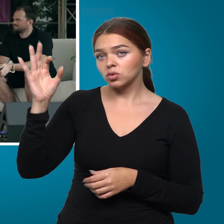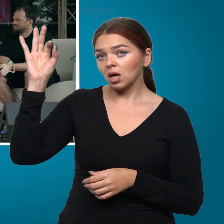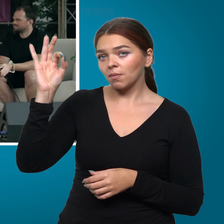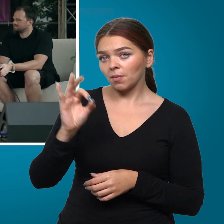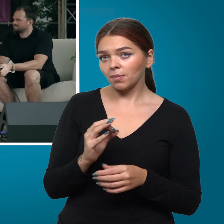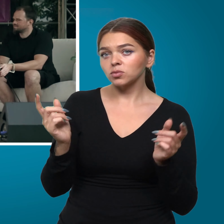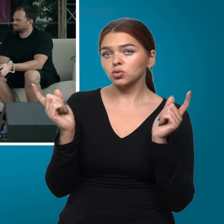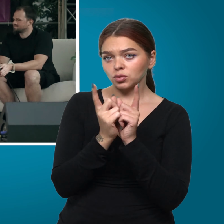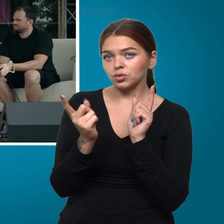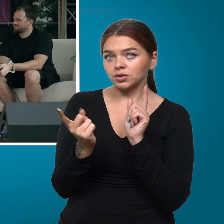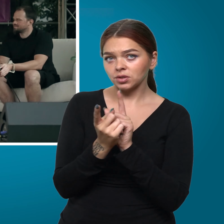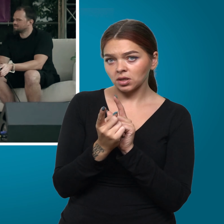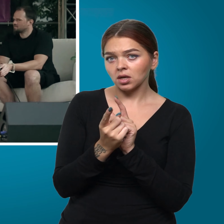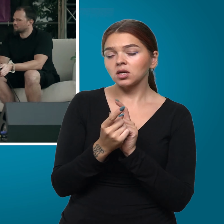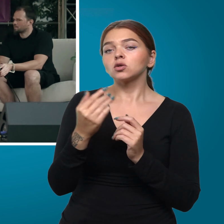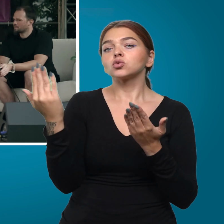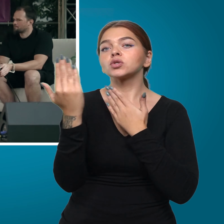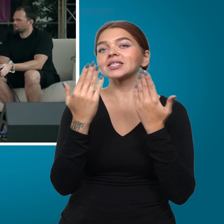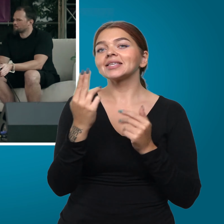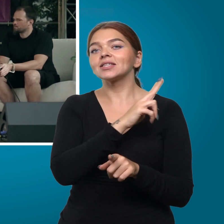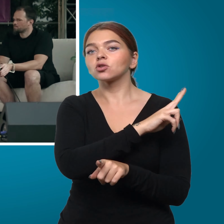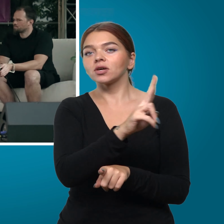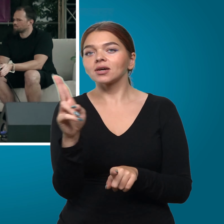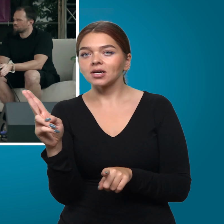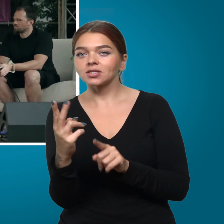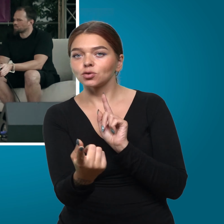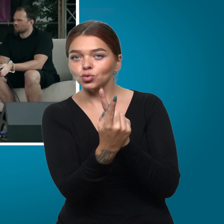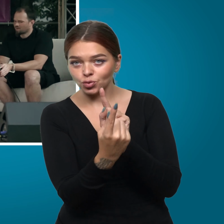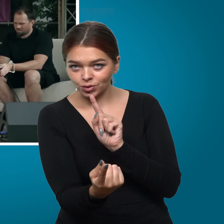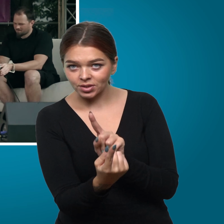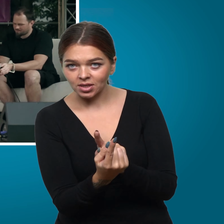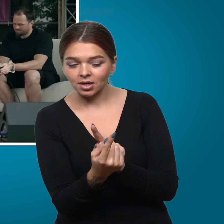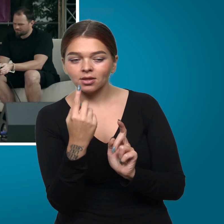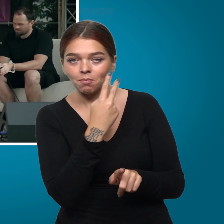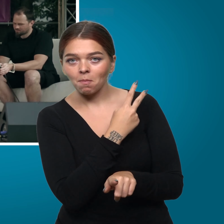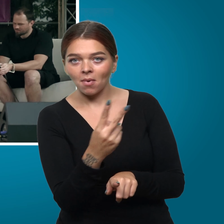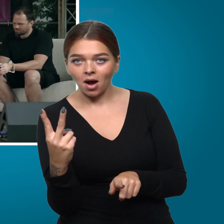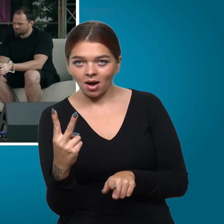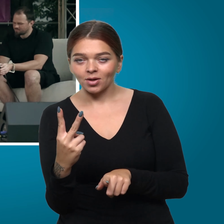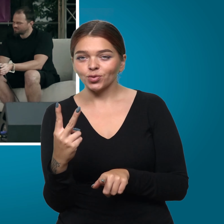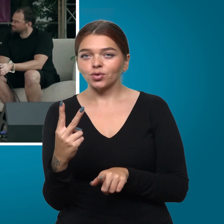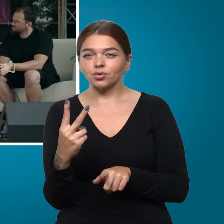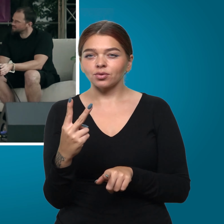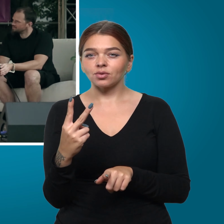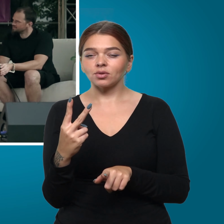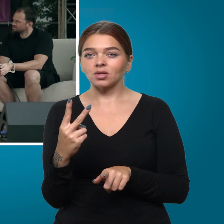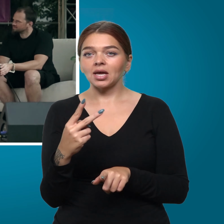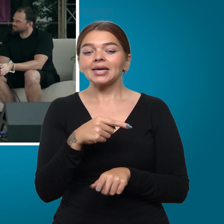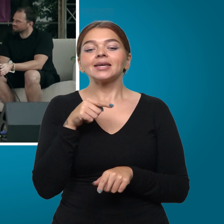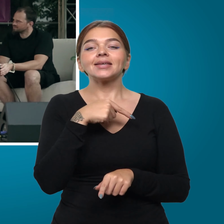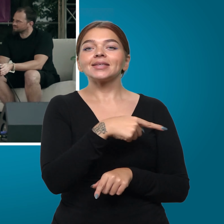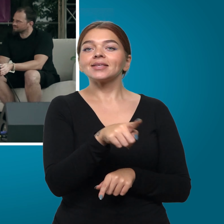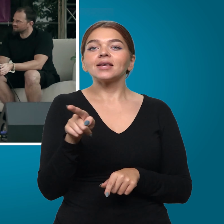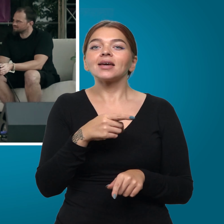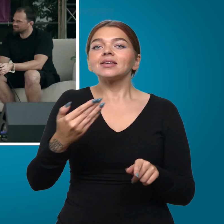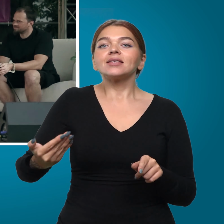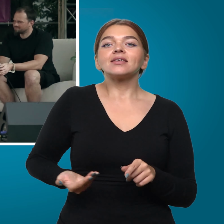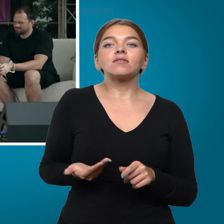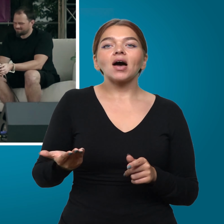dažnai susitinkat su jūsų skaitytojais, matot juos, kokie jie yra. Tai kuo jie gyvena?